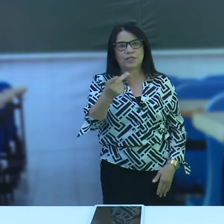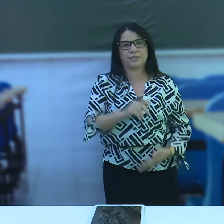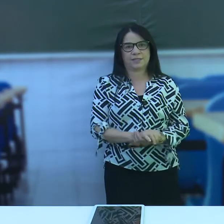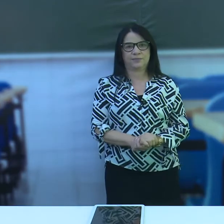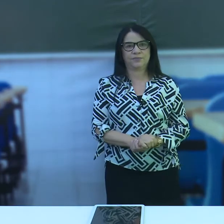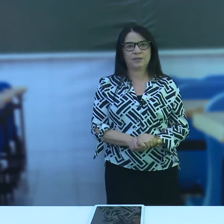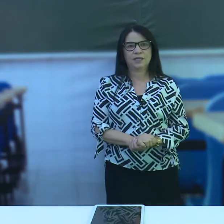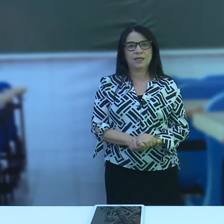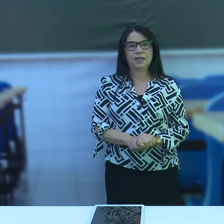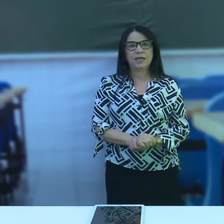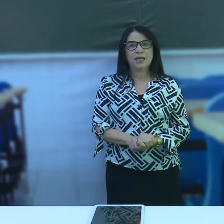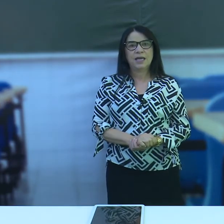diz: